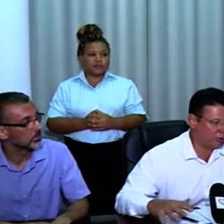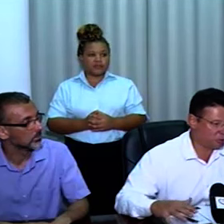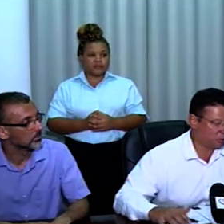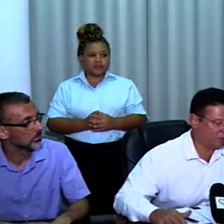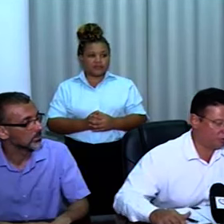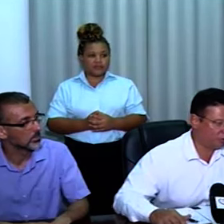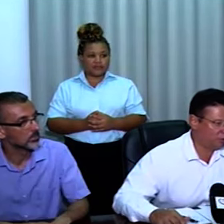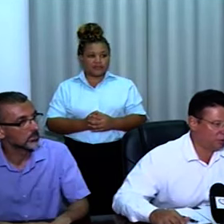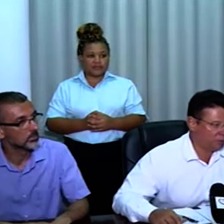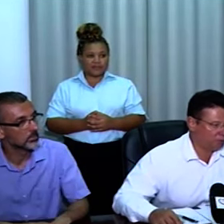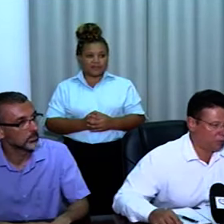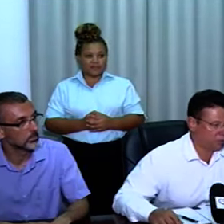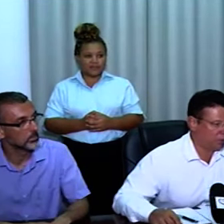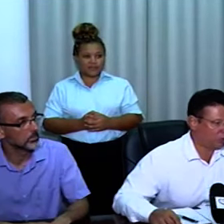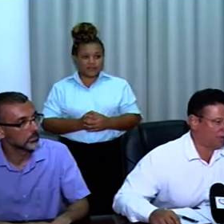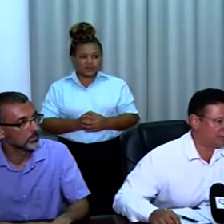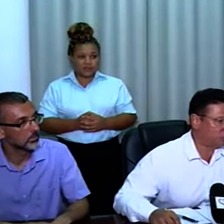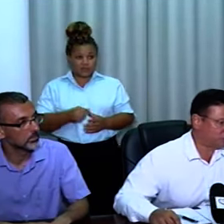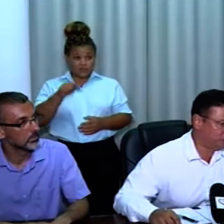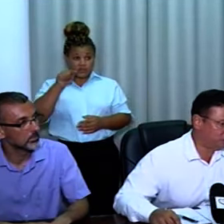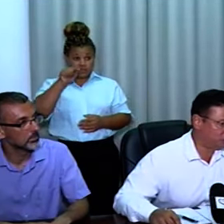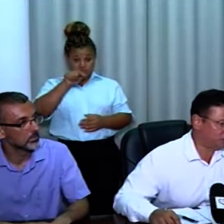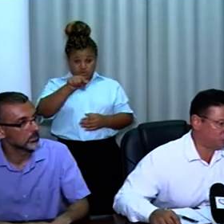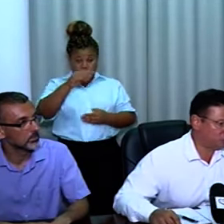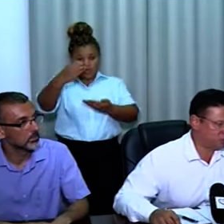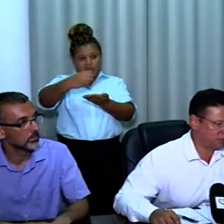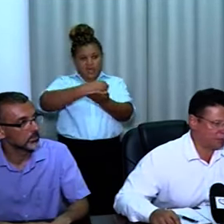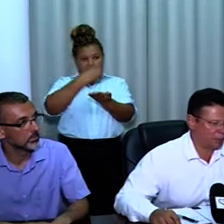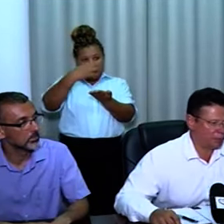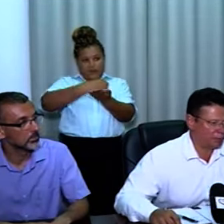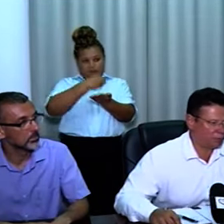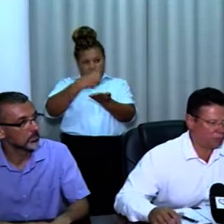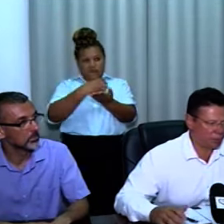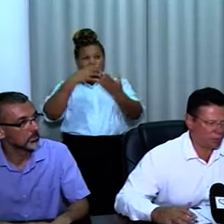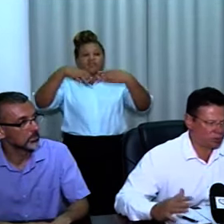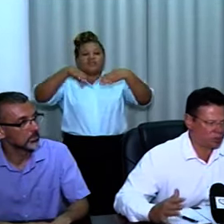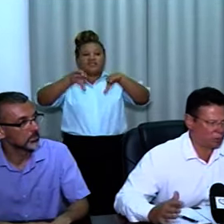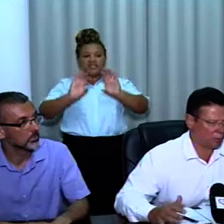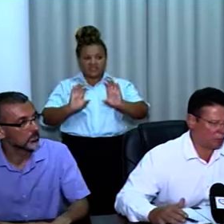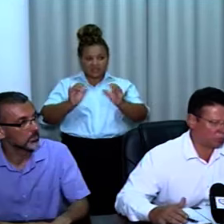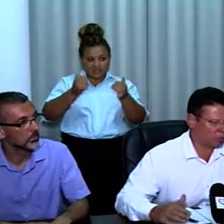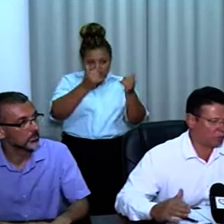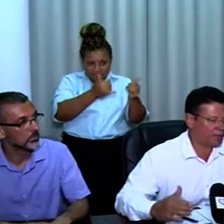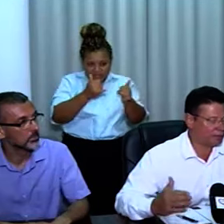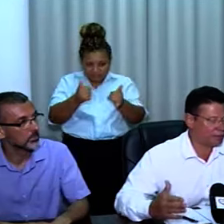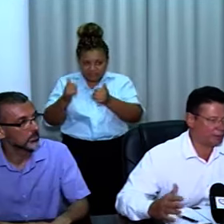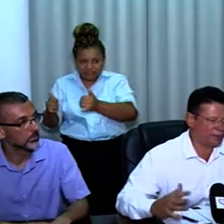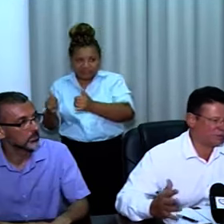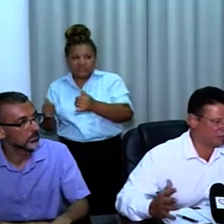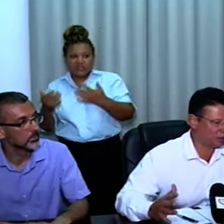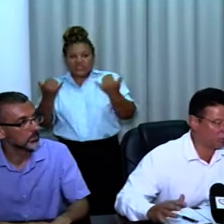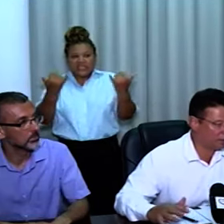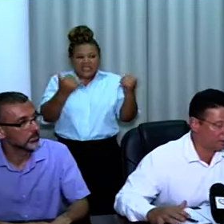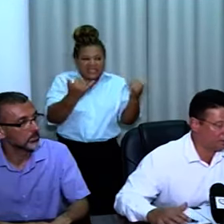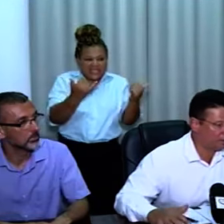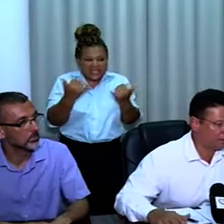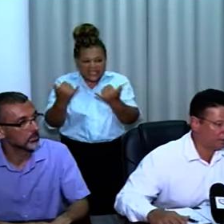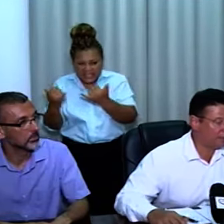sitting arrangements de l'avion, mais nous avons un contact avec ça à l'hôtel, quand ça va nous rester, pour pas pour 1 an, mais pas trop aussi comme étant, mais après 12 ans,